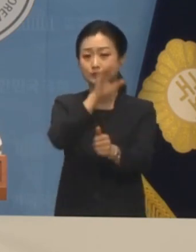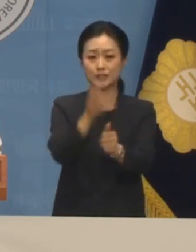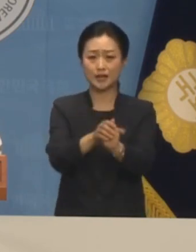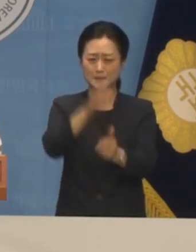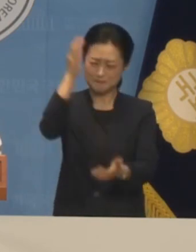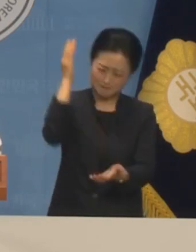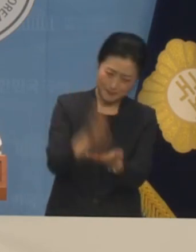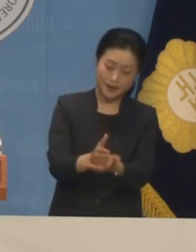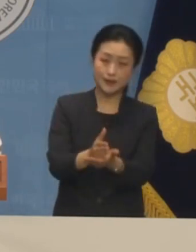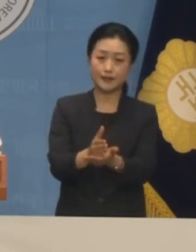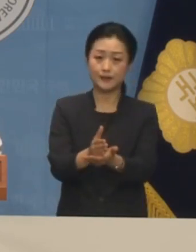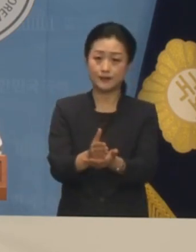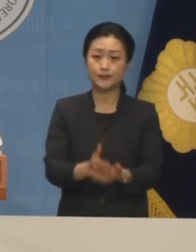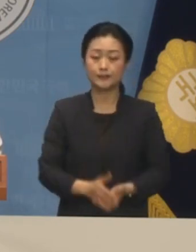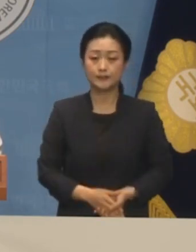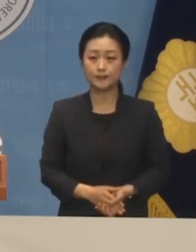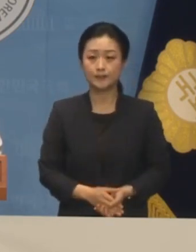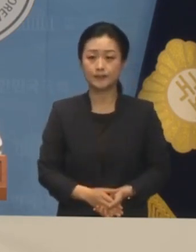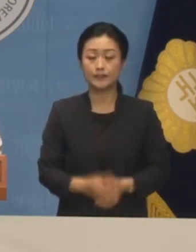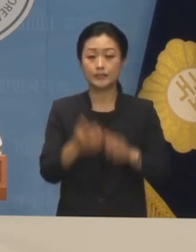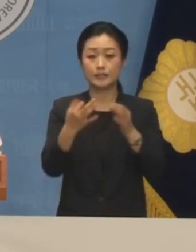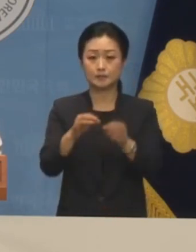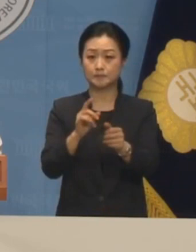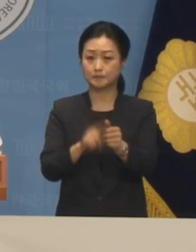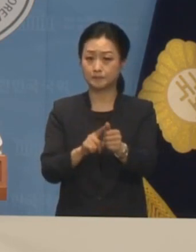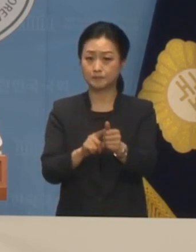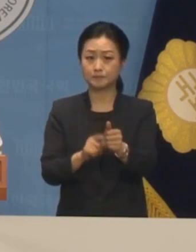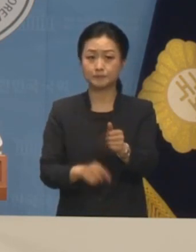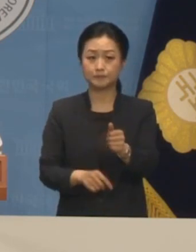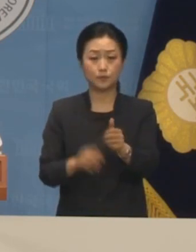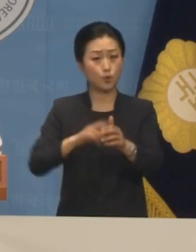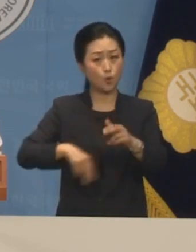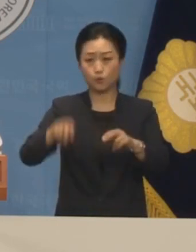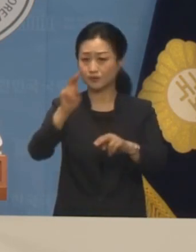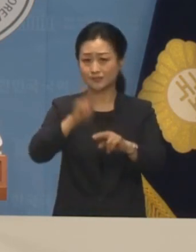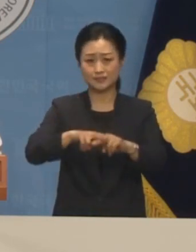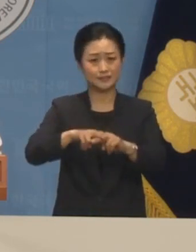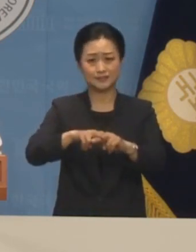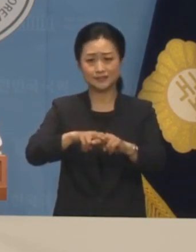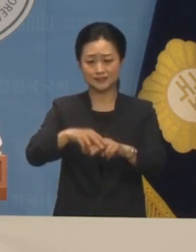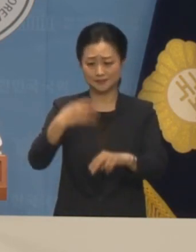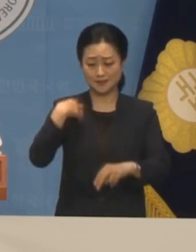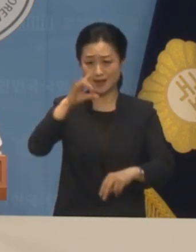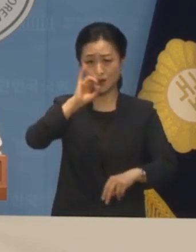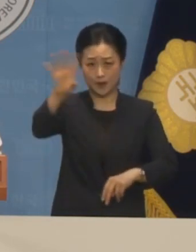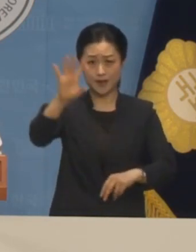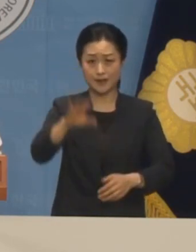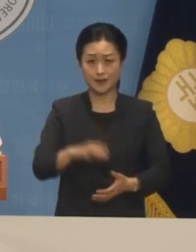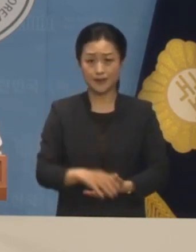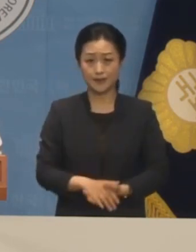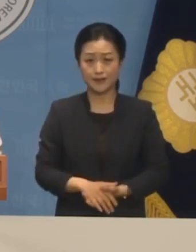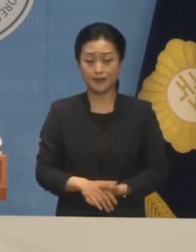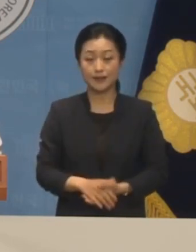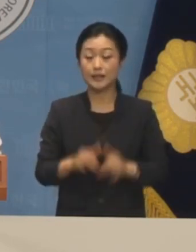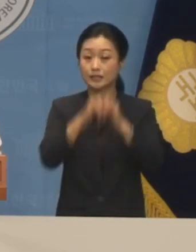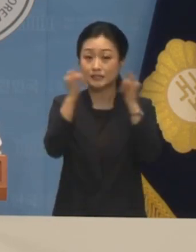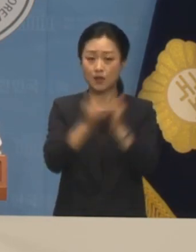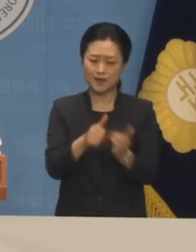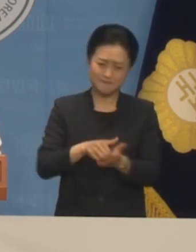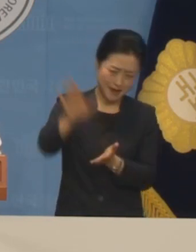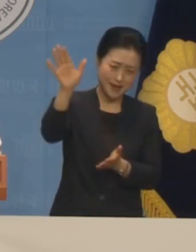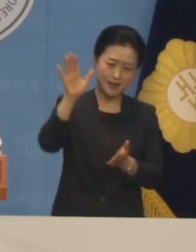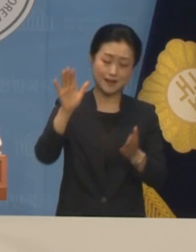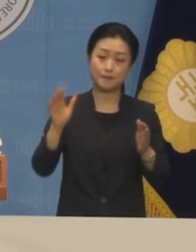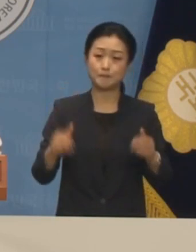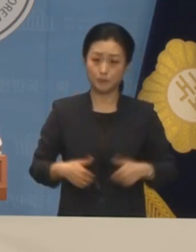당장 처리하십시오 김문수 씨는 공직을 맡아서도 안 될 사람이고이 사회에서 퇴출되어야